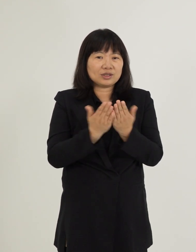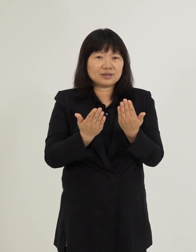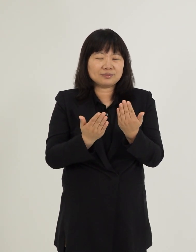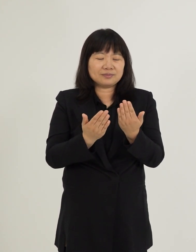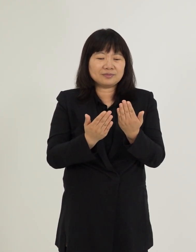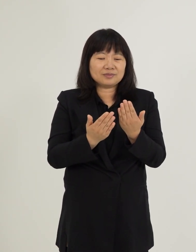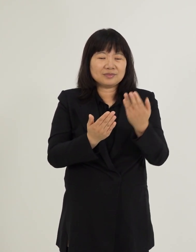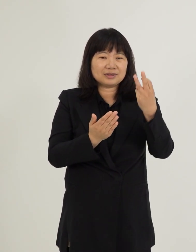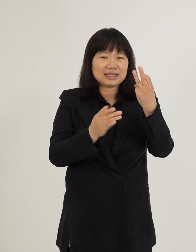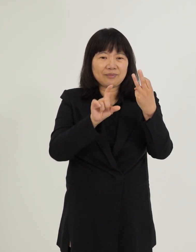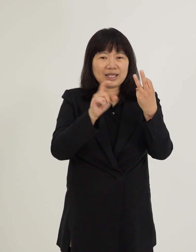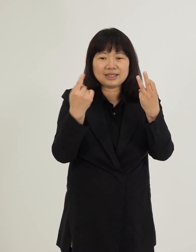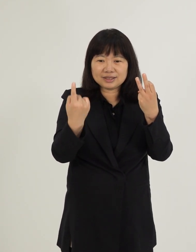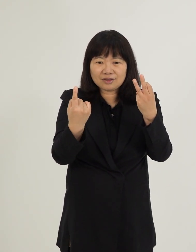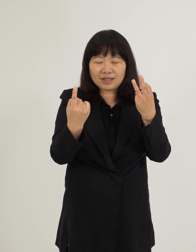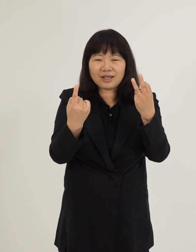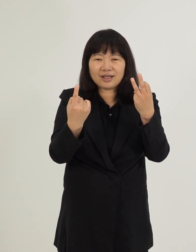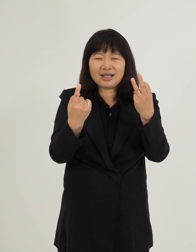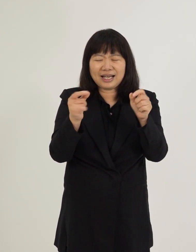띄워주세요.